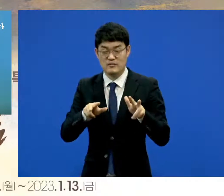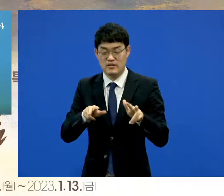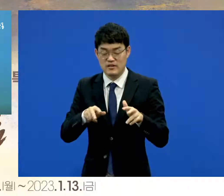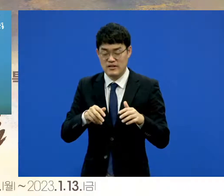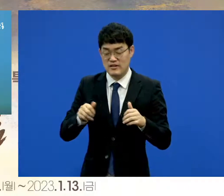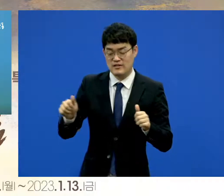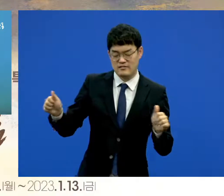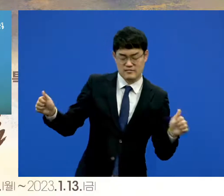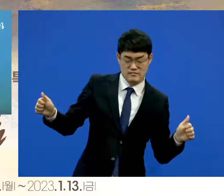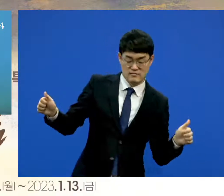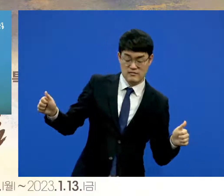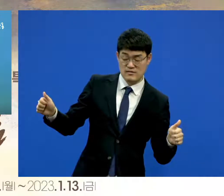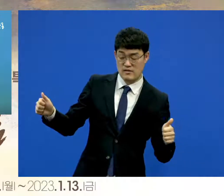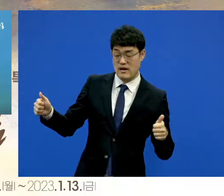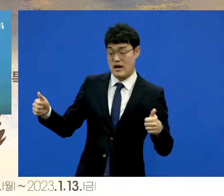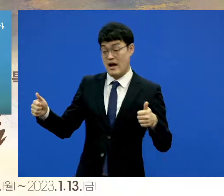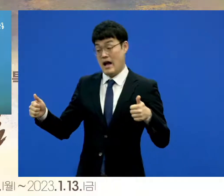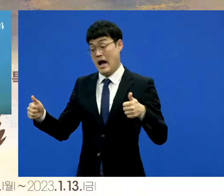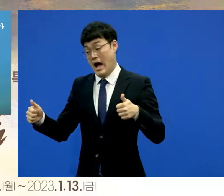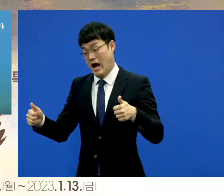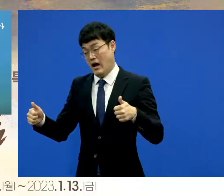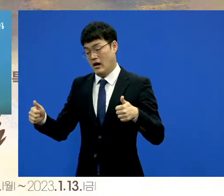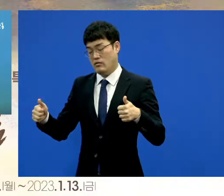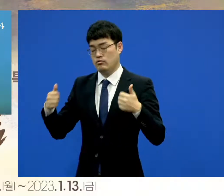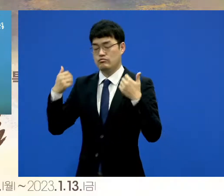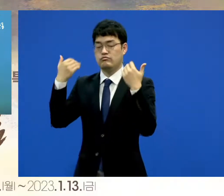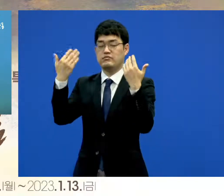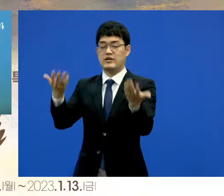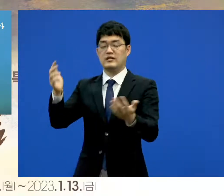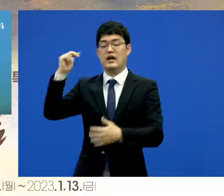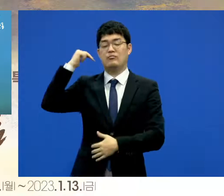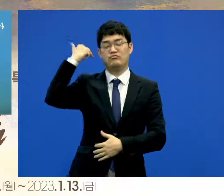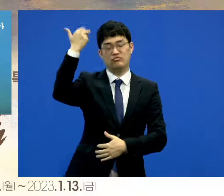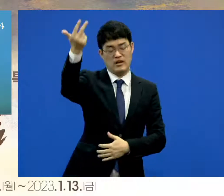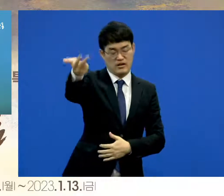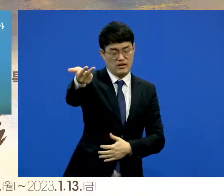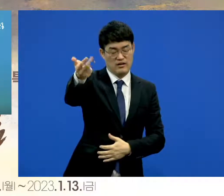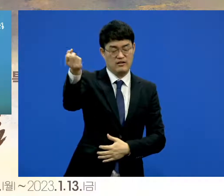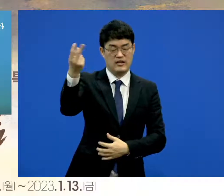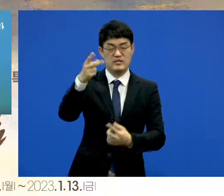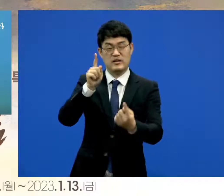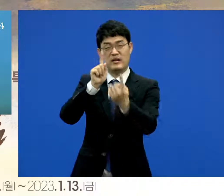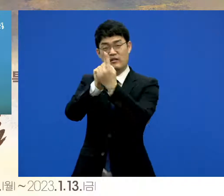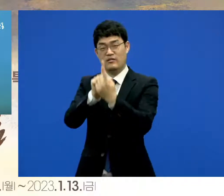사람들은 빨리 보고 싶은데 다음 주에